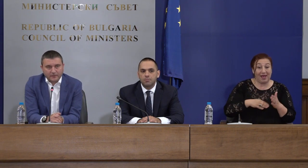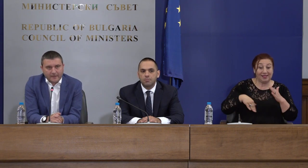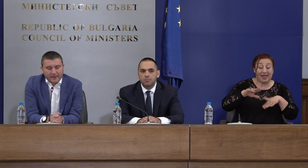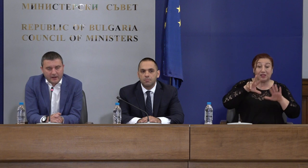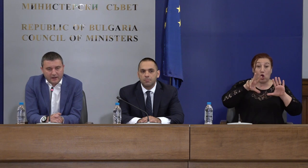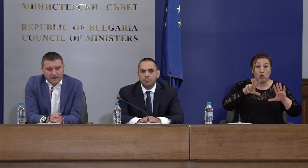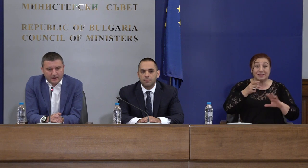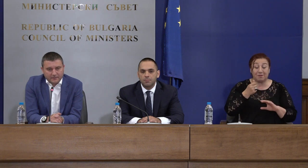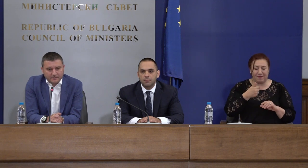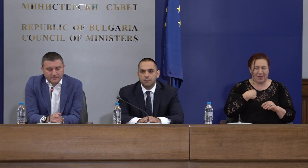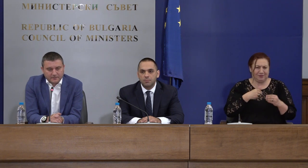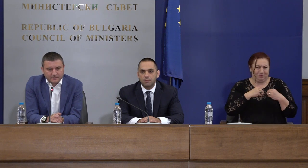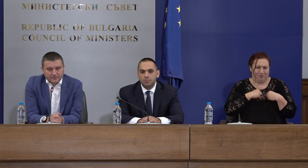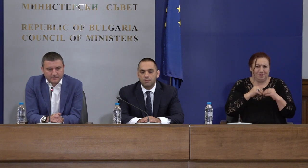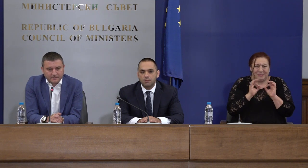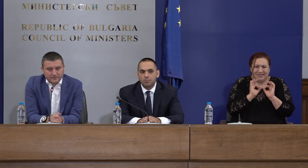който